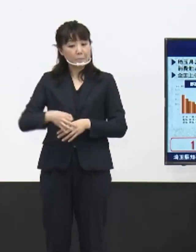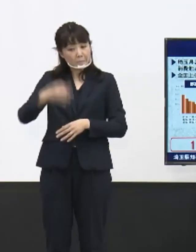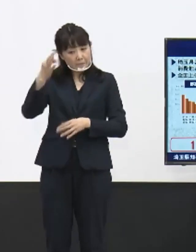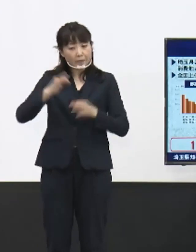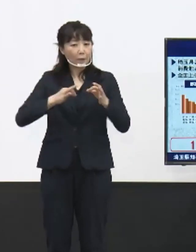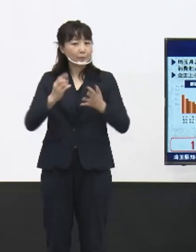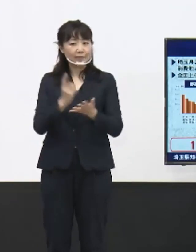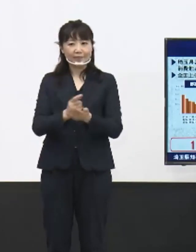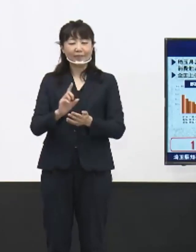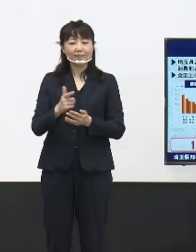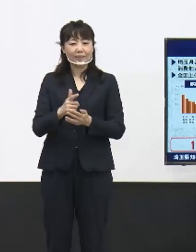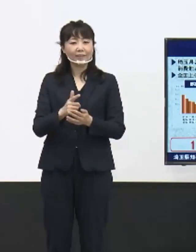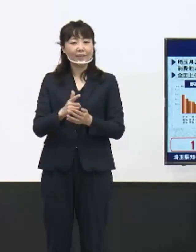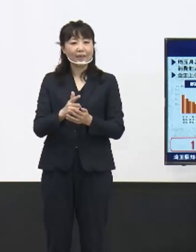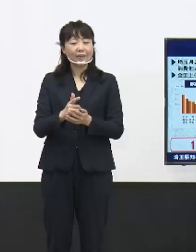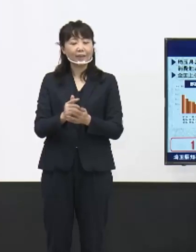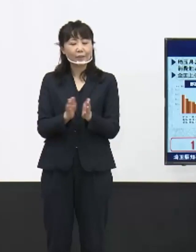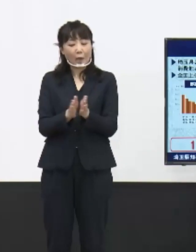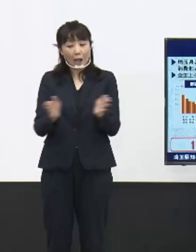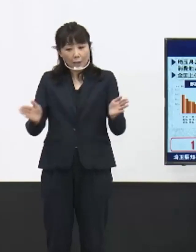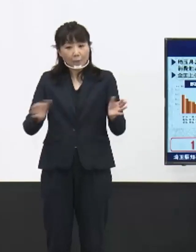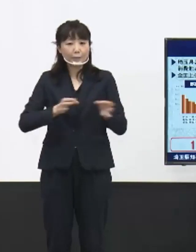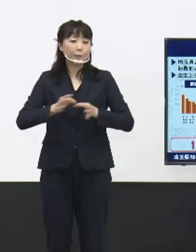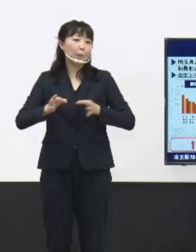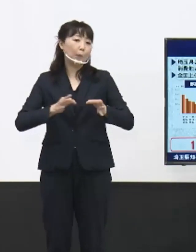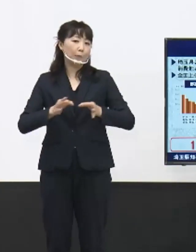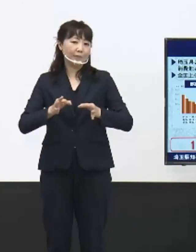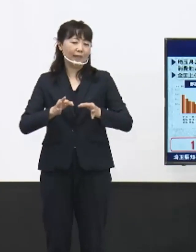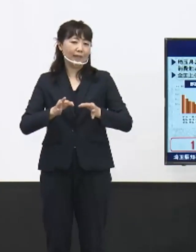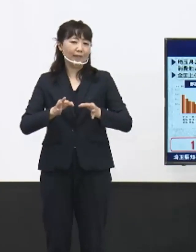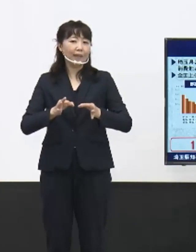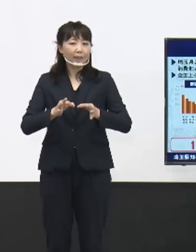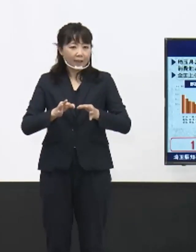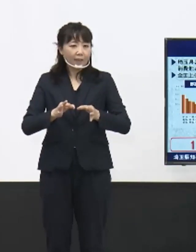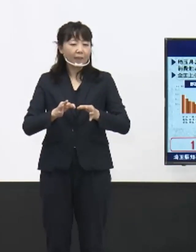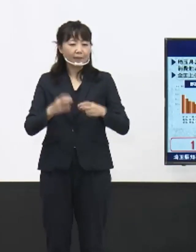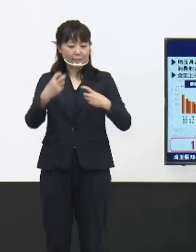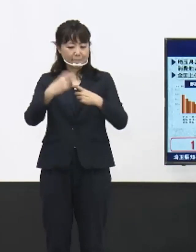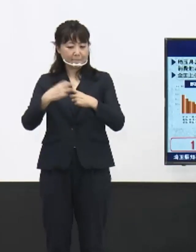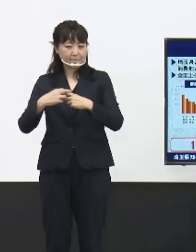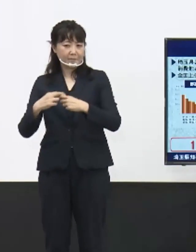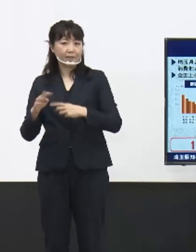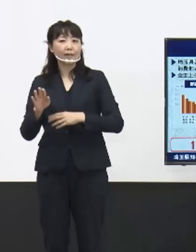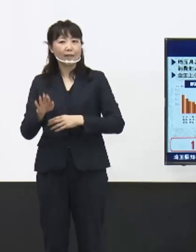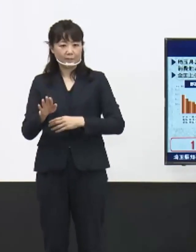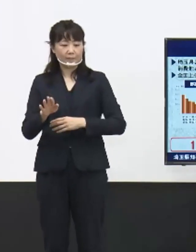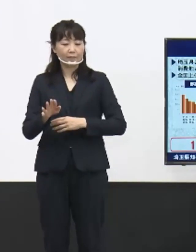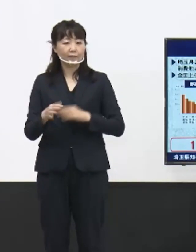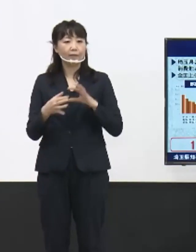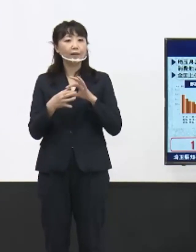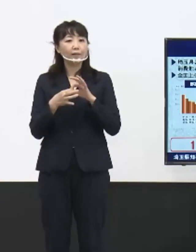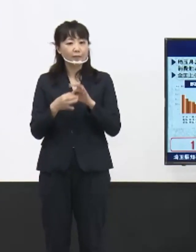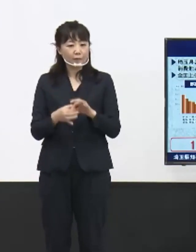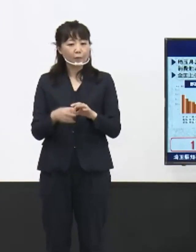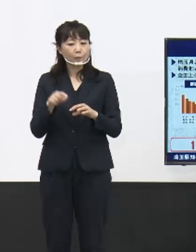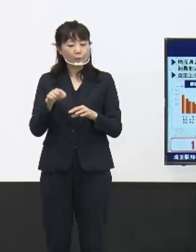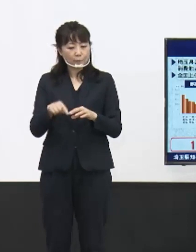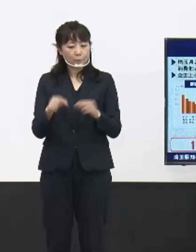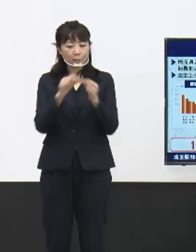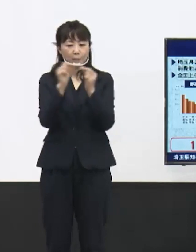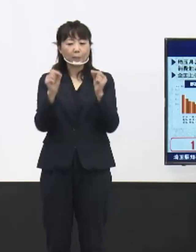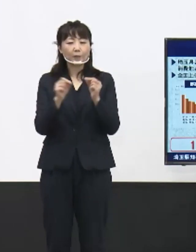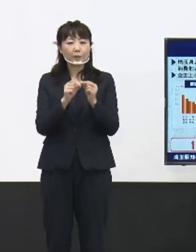て、さまざまなお店が行われている最大の実験場に、実証実験場になりましたので、これをしっかり